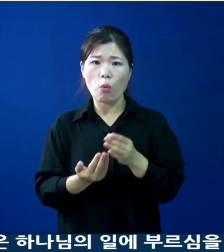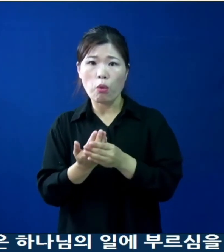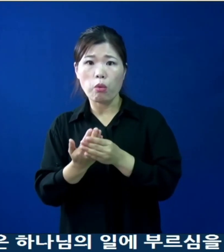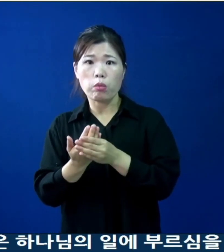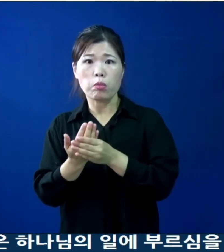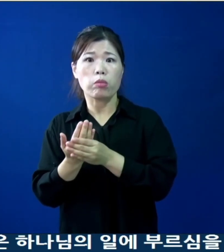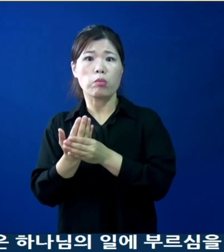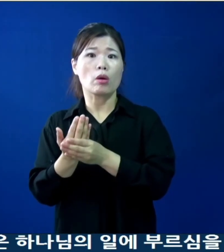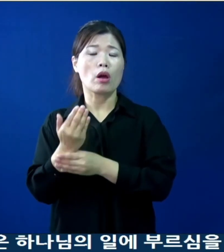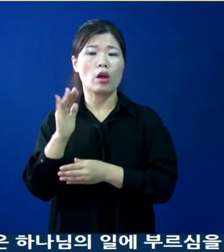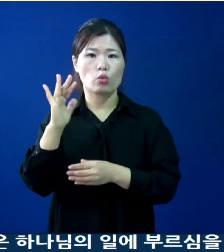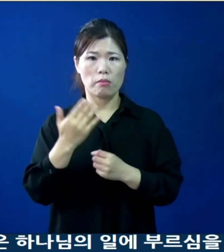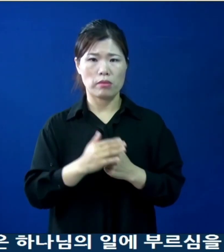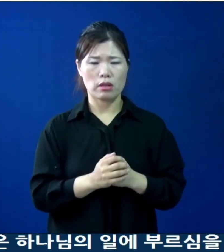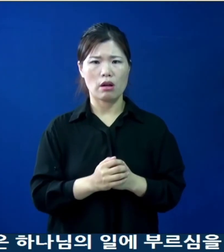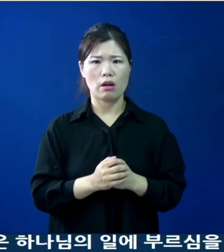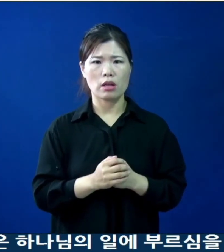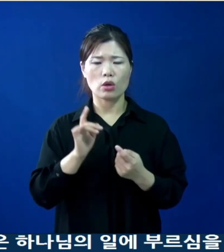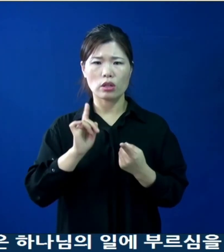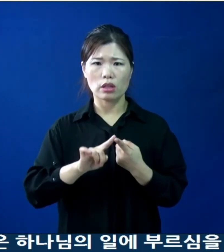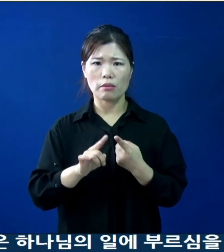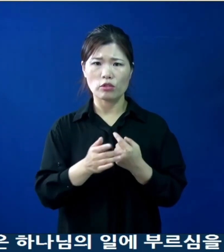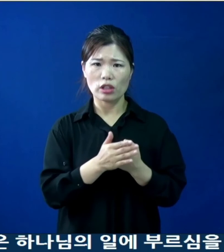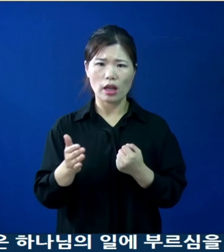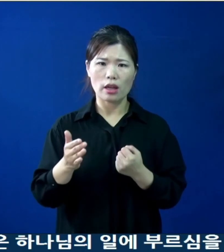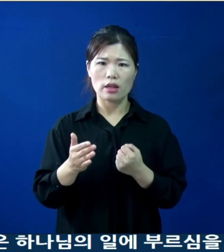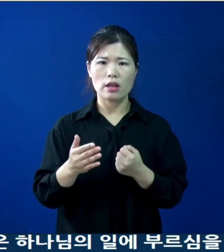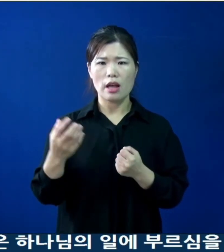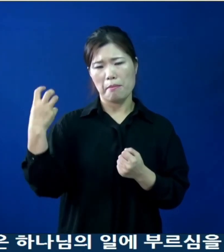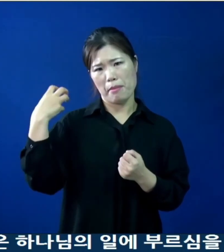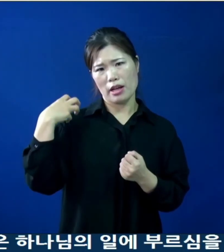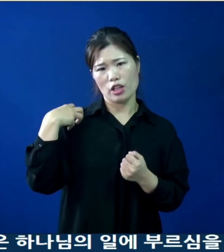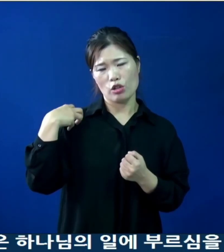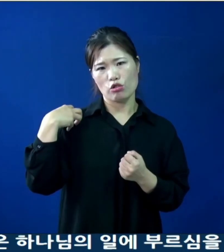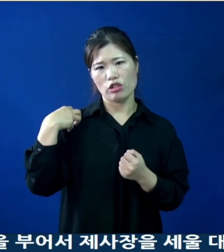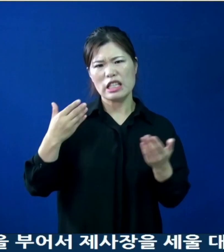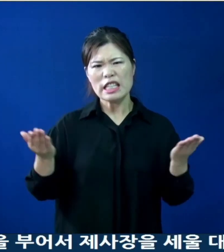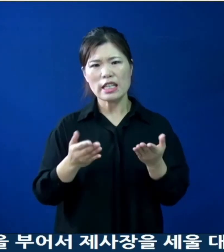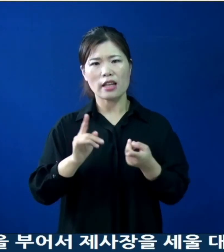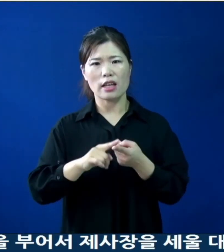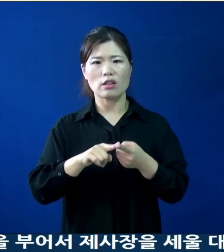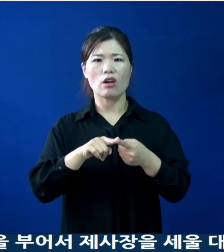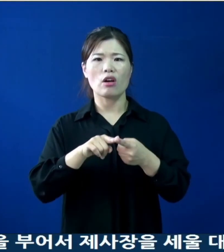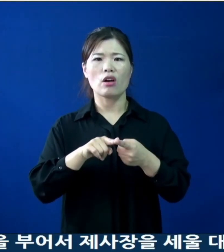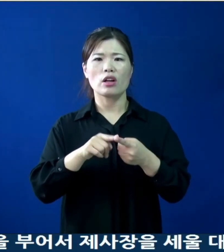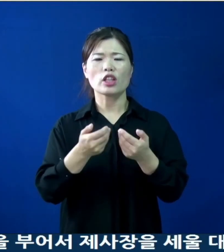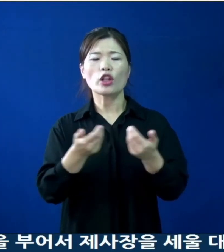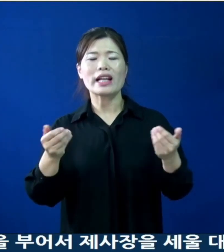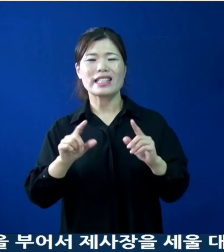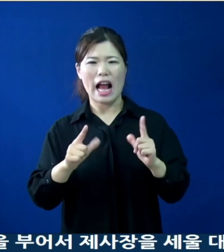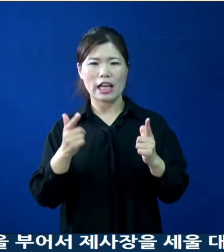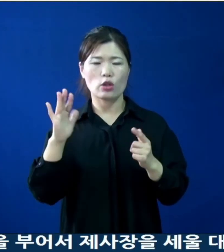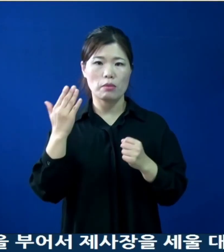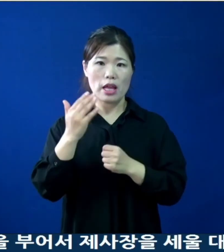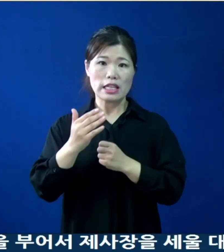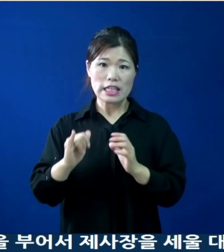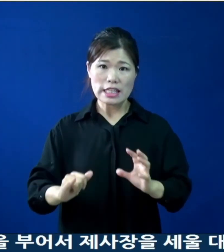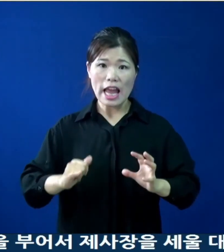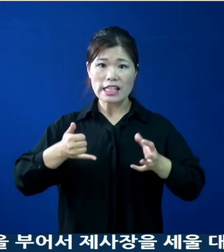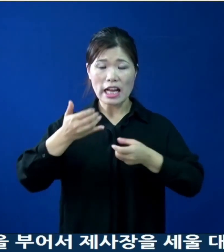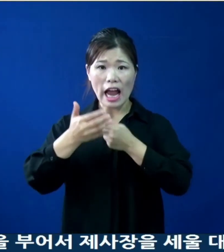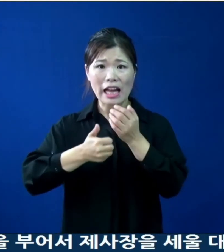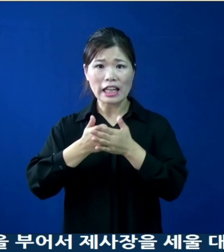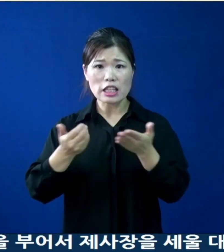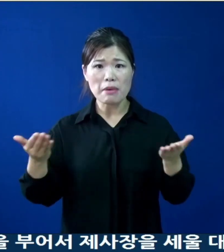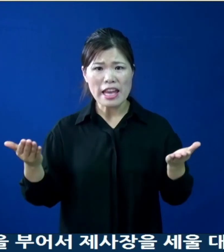우리가 맡겨진 직임을 떠나지 않을 수 있는 겁니다. 이 세상에서 하나님 백성으로 이 세상에 하나님 통치를